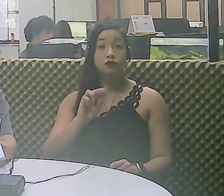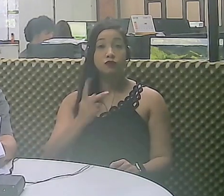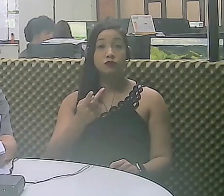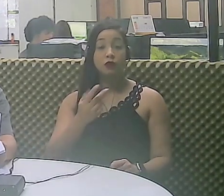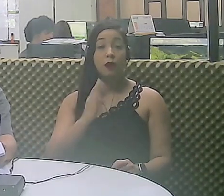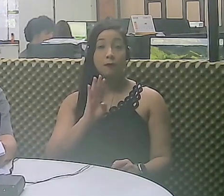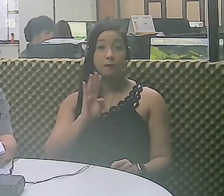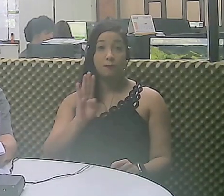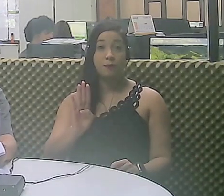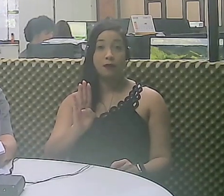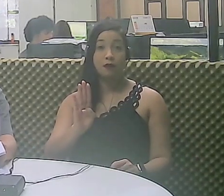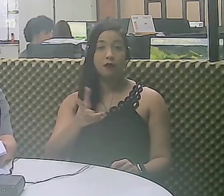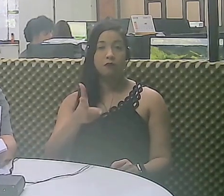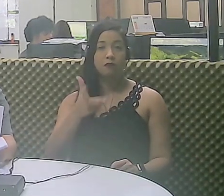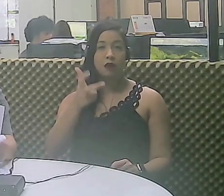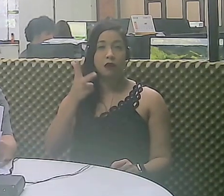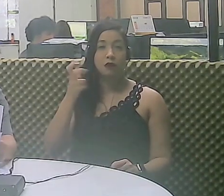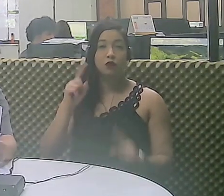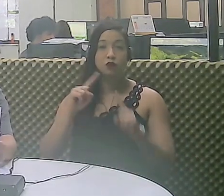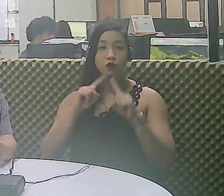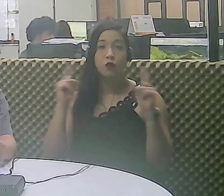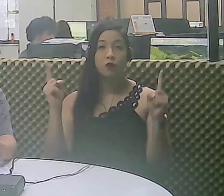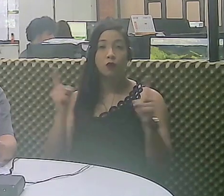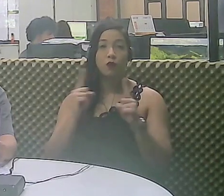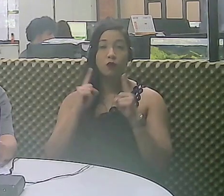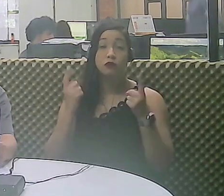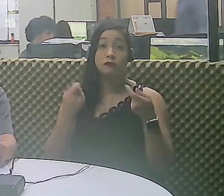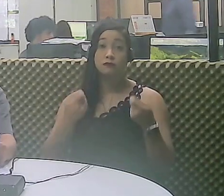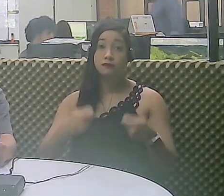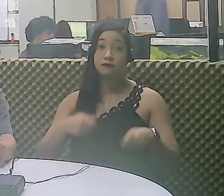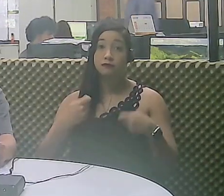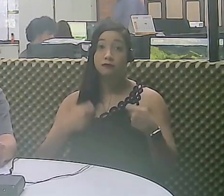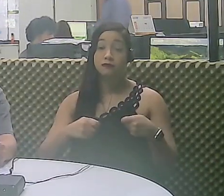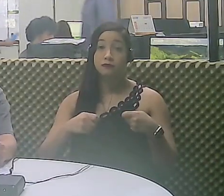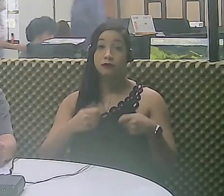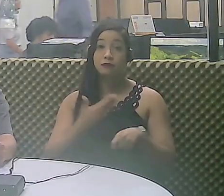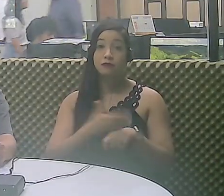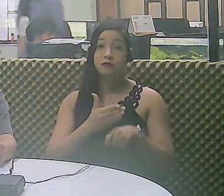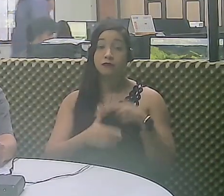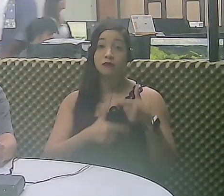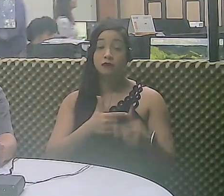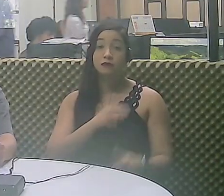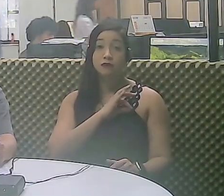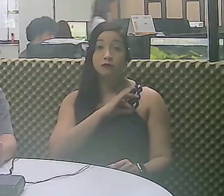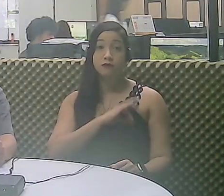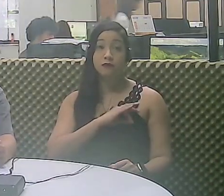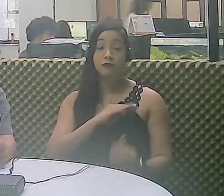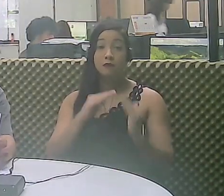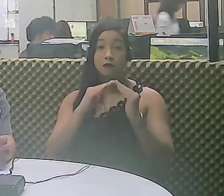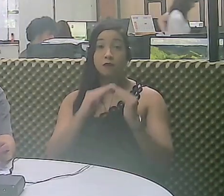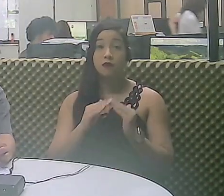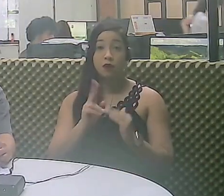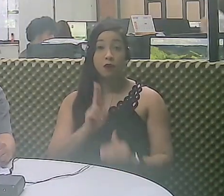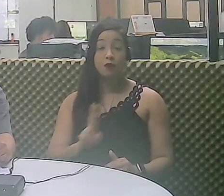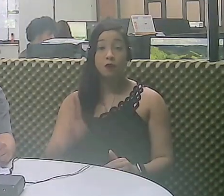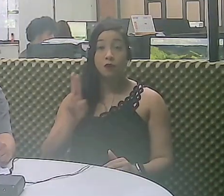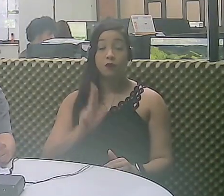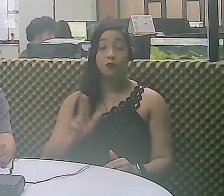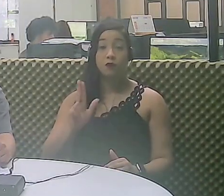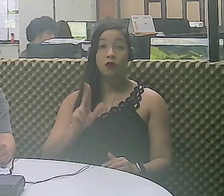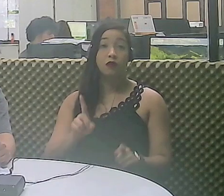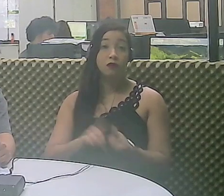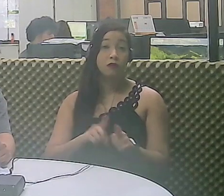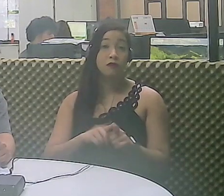da B, com observação de que todos os credenciados devem exercer atividade remunerada, residir em Uberlândia, e para os